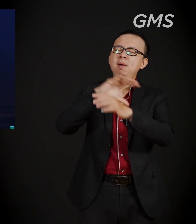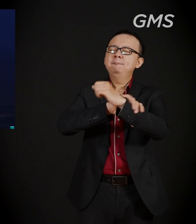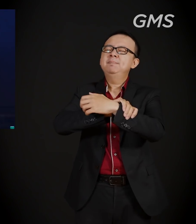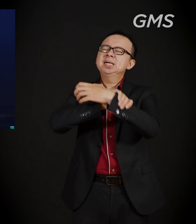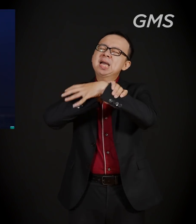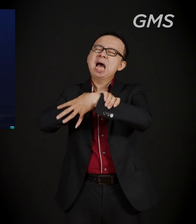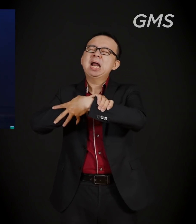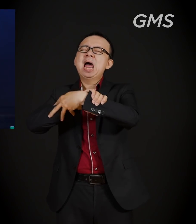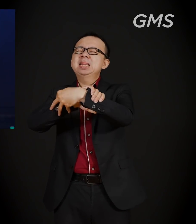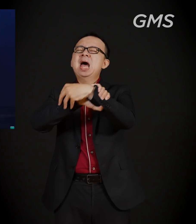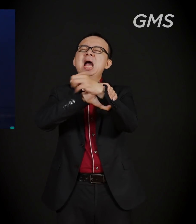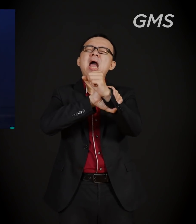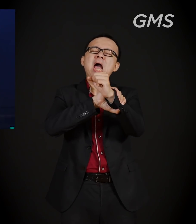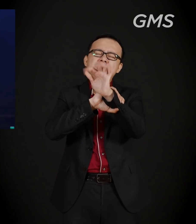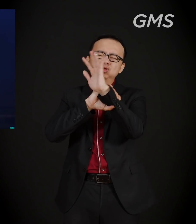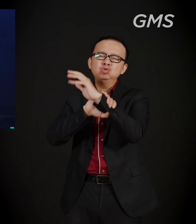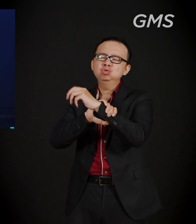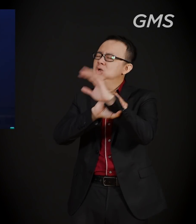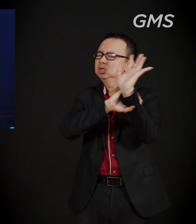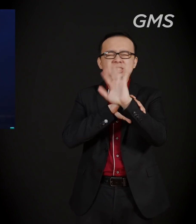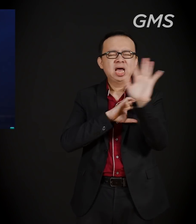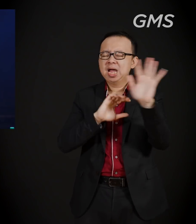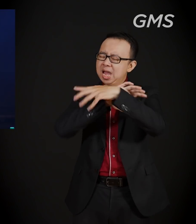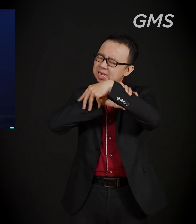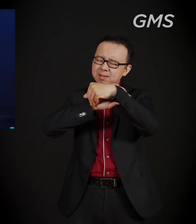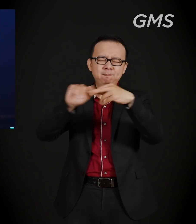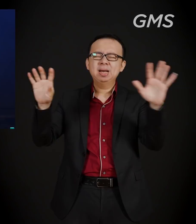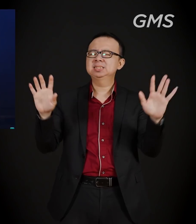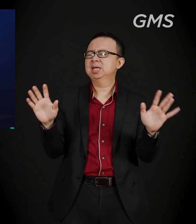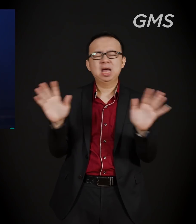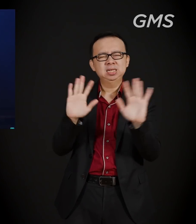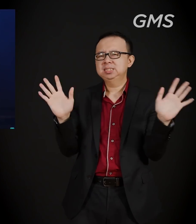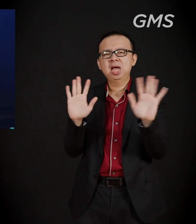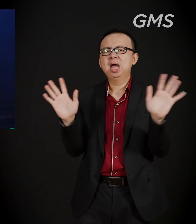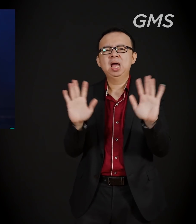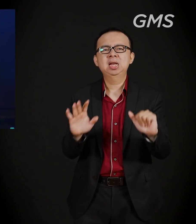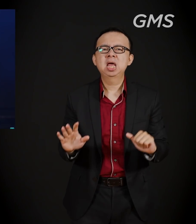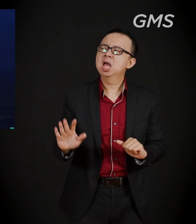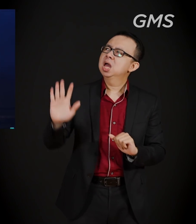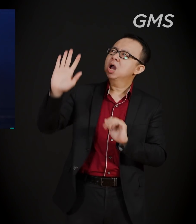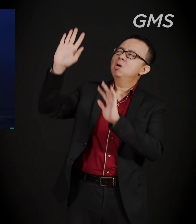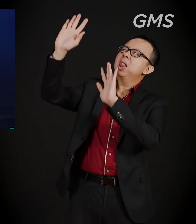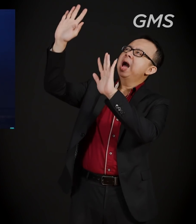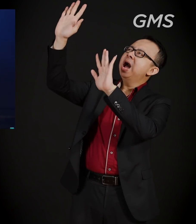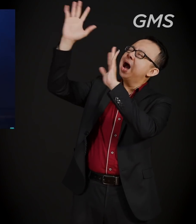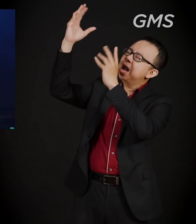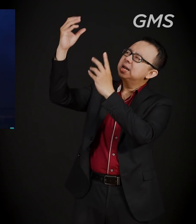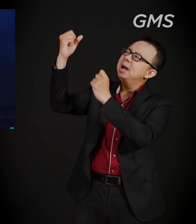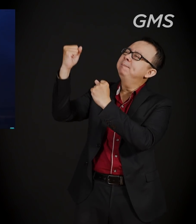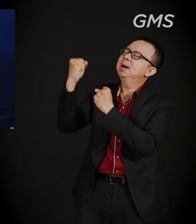Peganglah tanganku, jangan lepaskan.